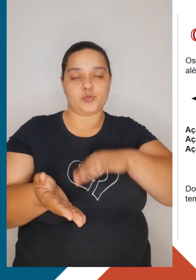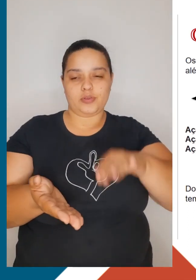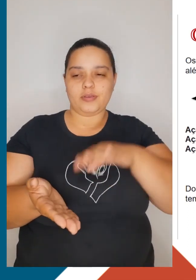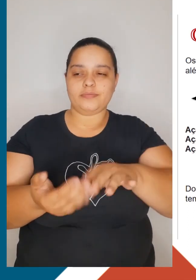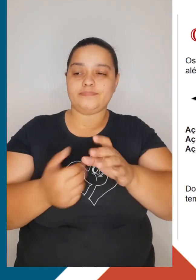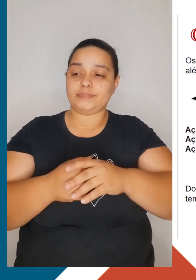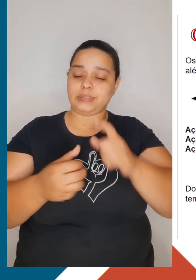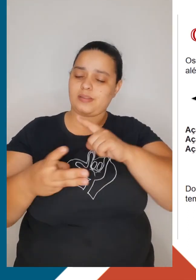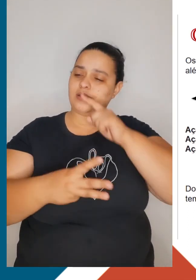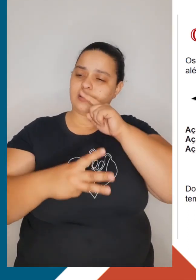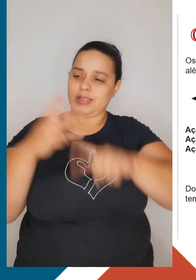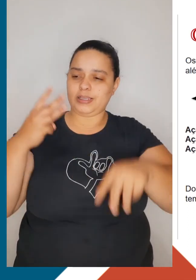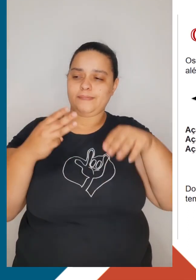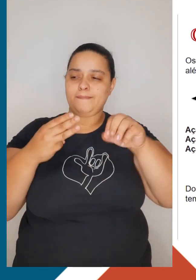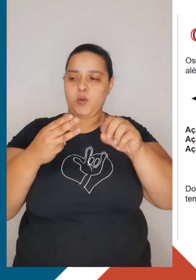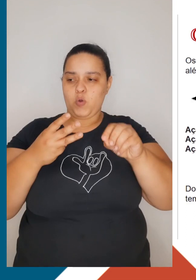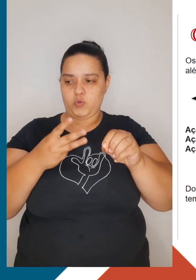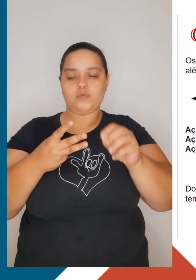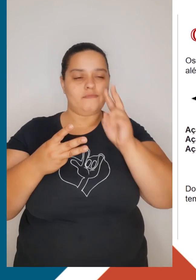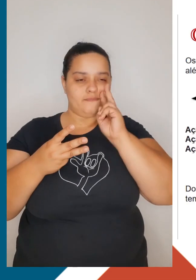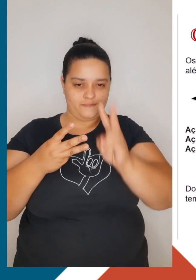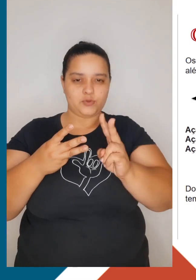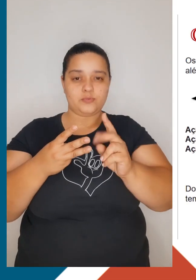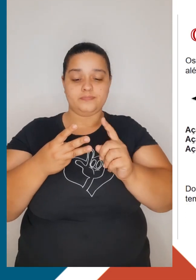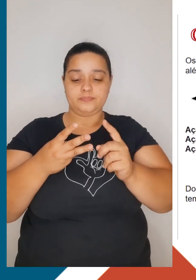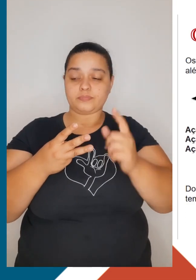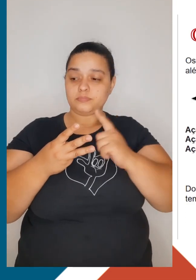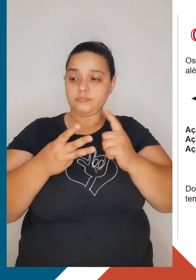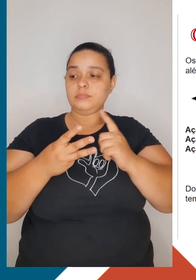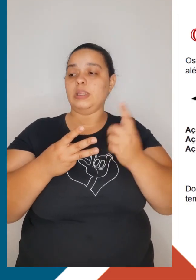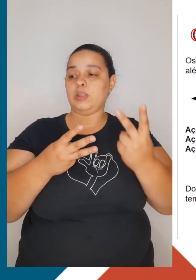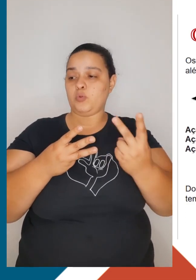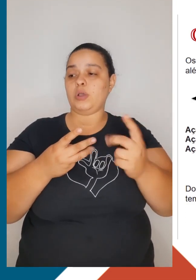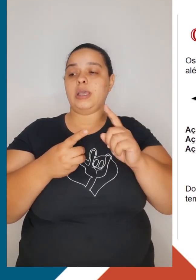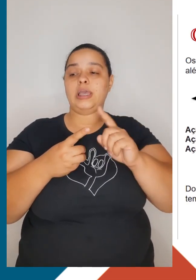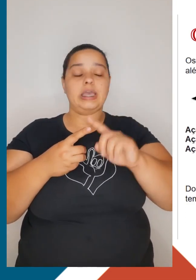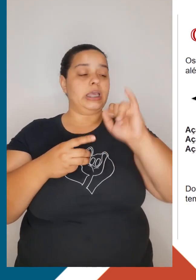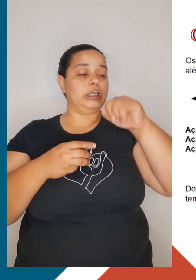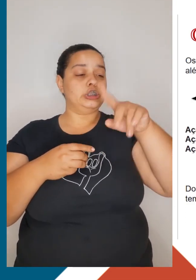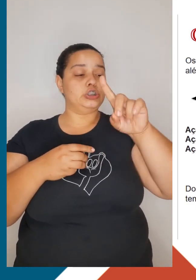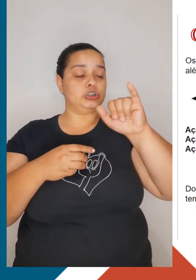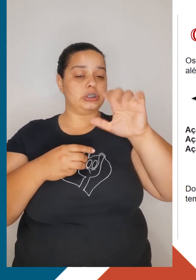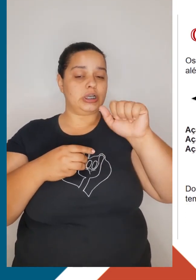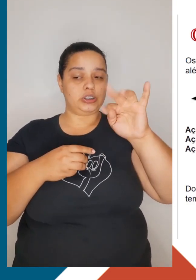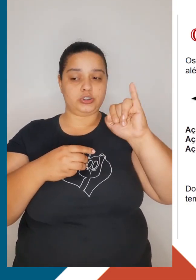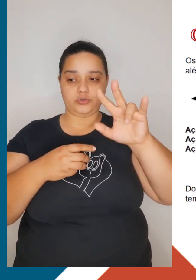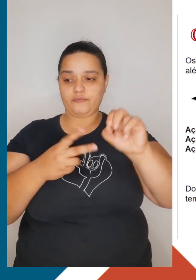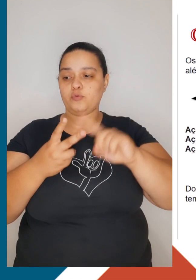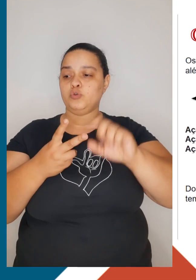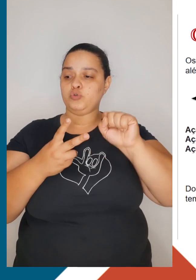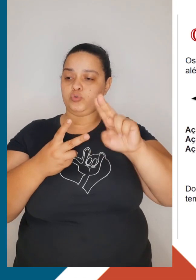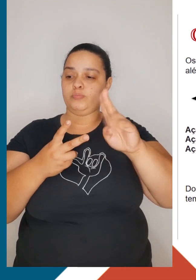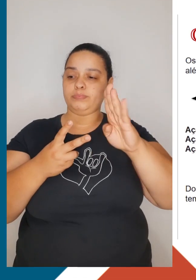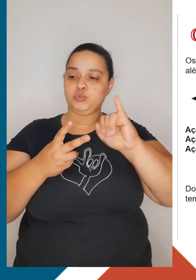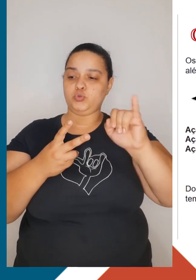Então, dos 3 modos verbais que vimos anteriormente, 2 deles, o indicativo e o subjuntivo, abrangem